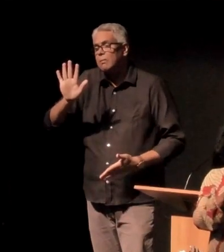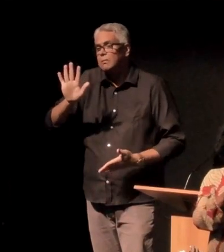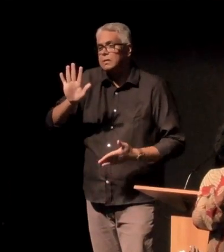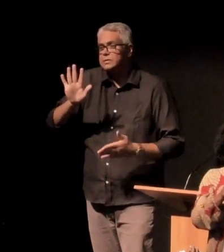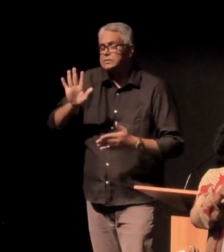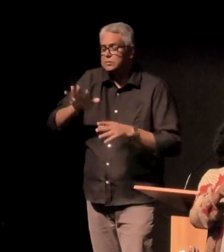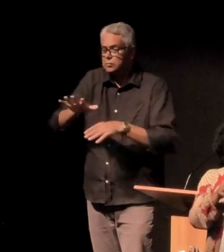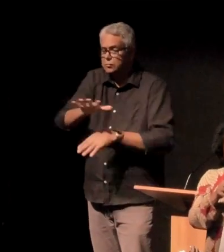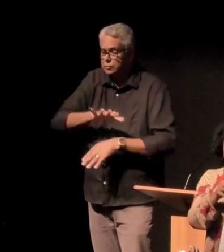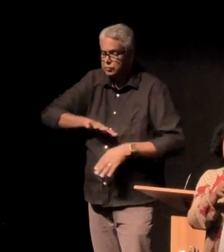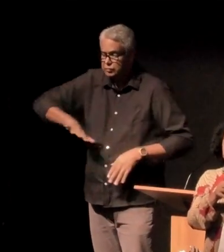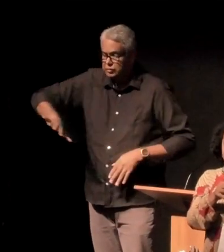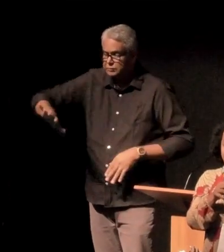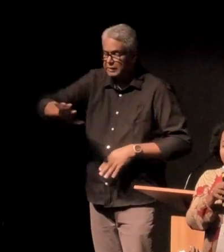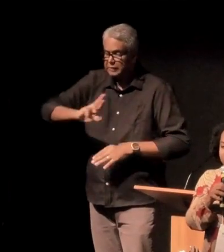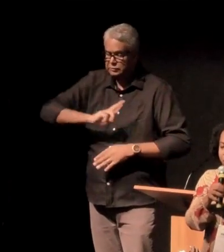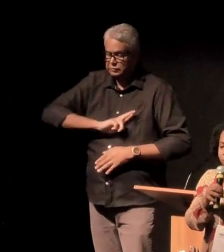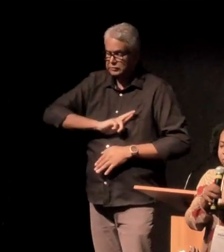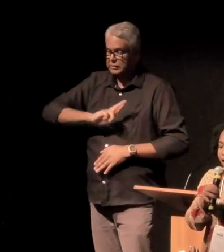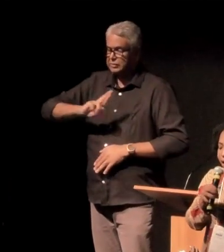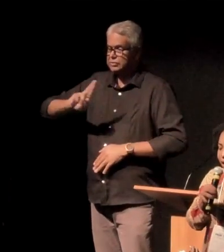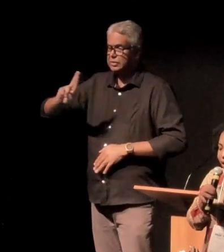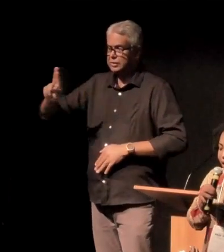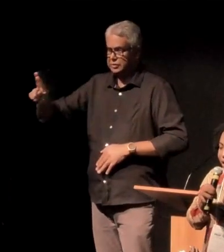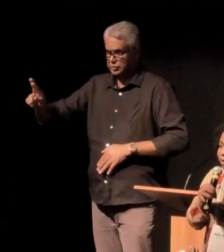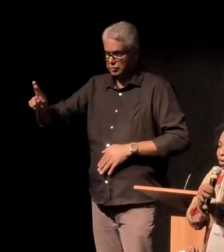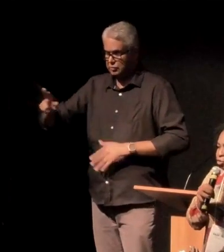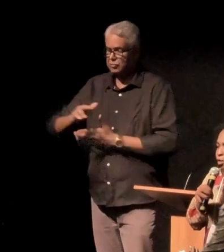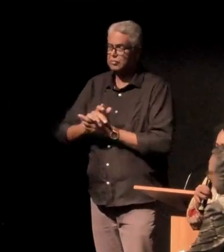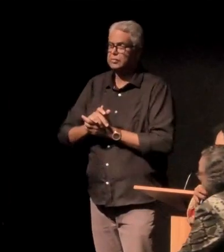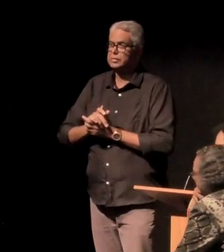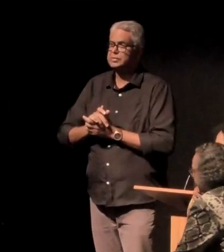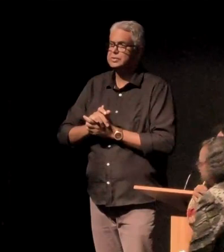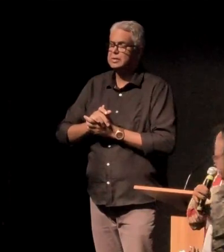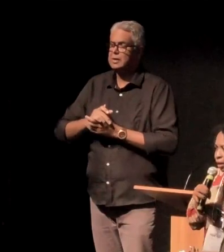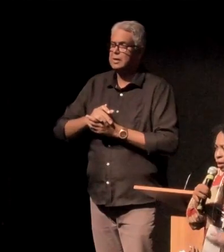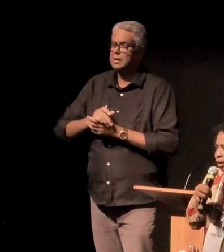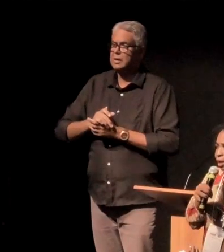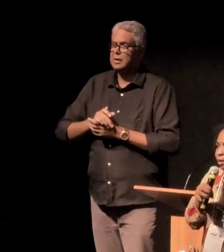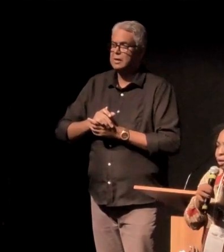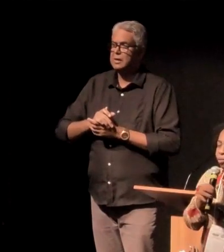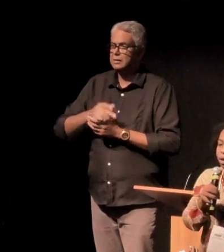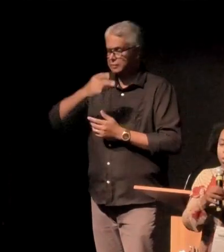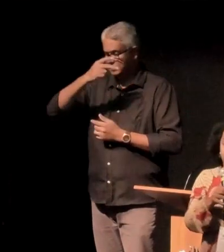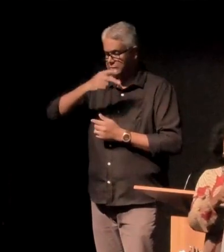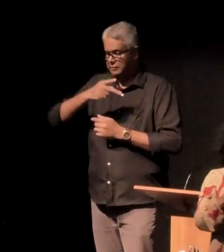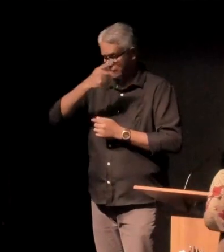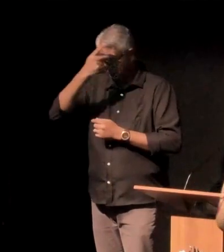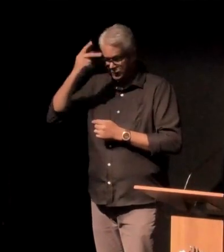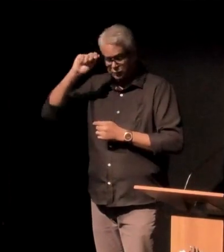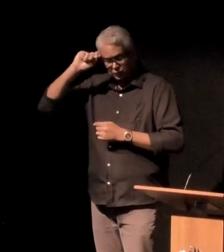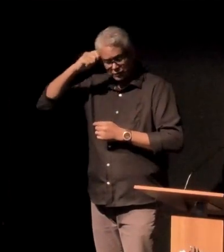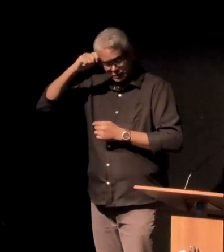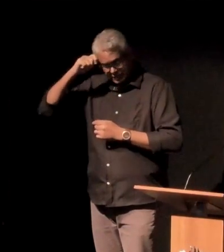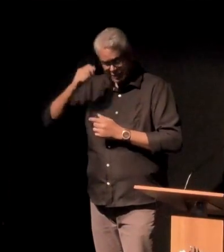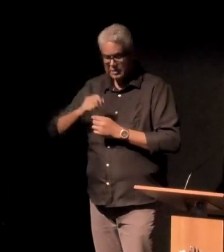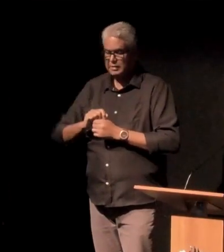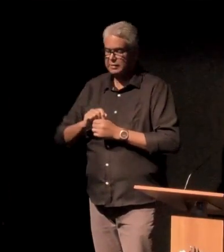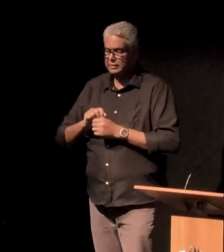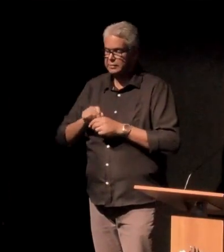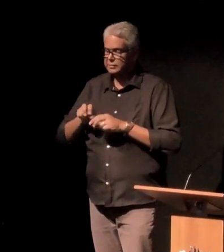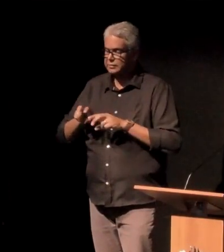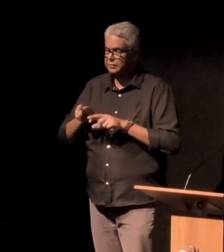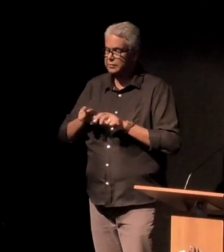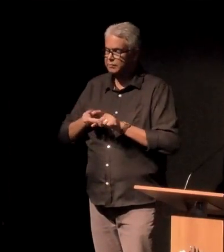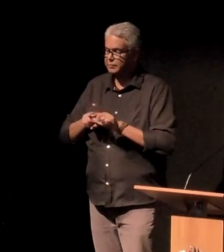resistência e de preservação é das tradições né então eu não sei não conheço nenhuma